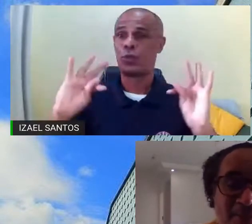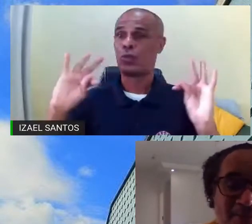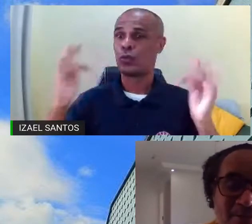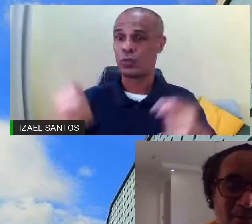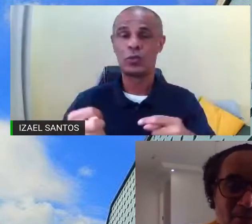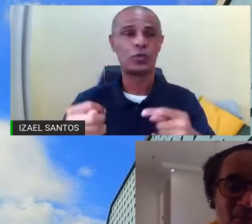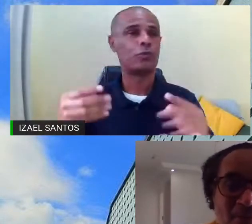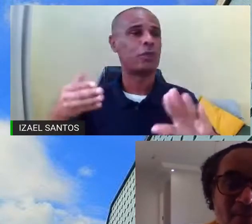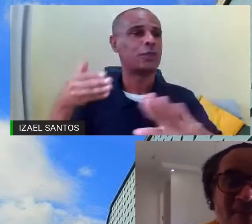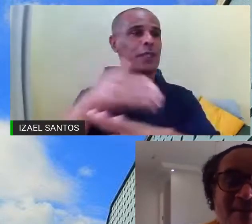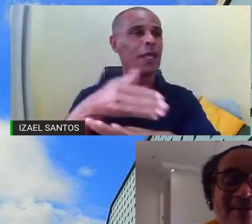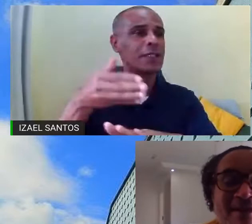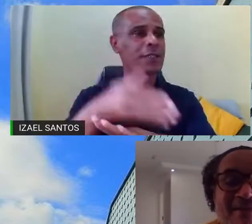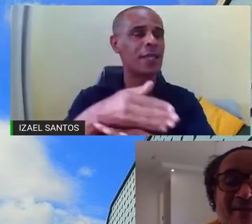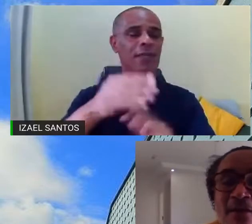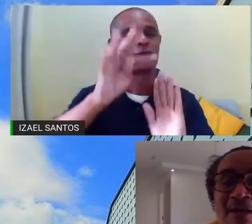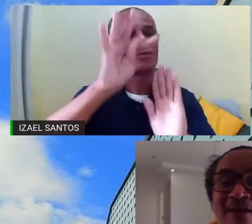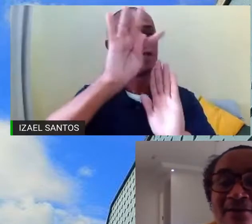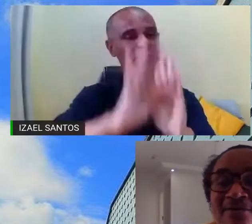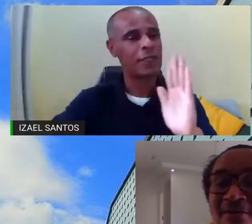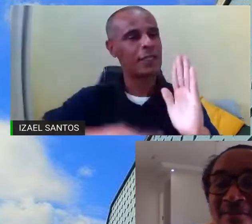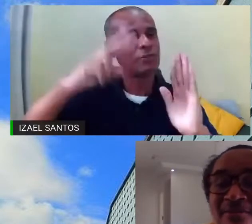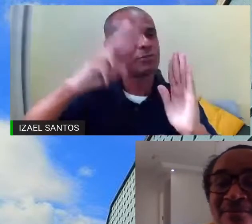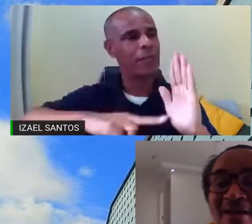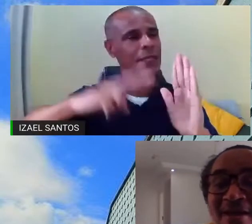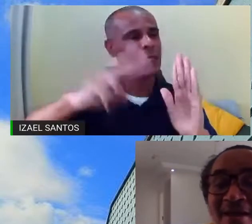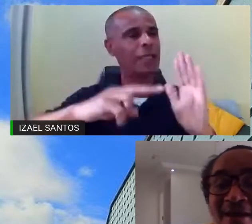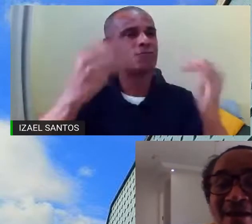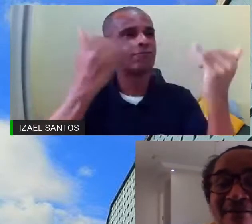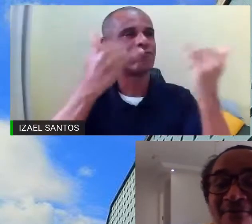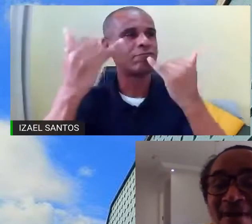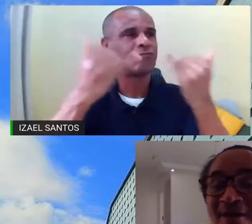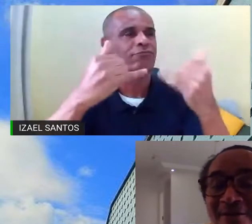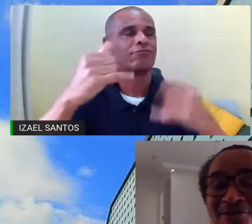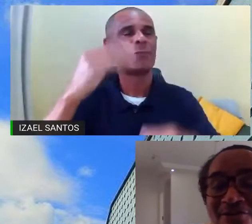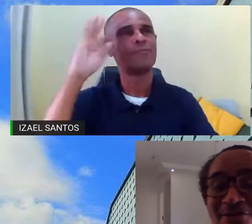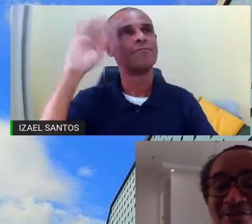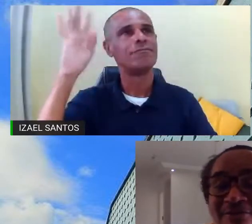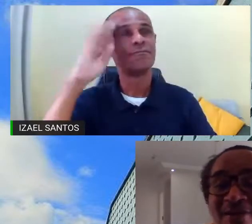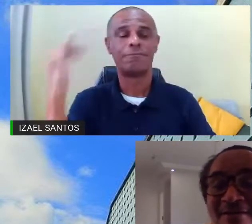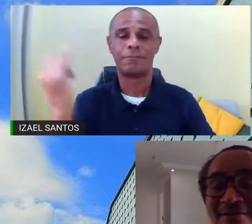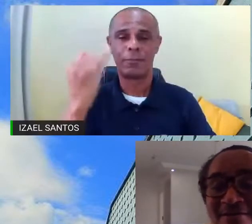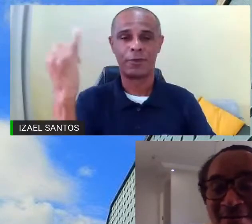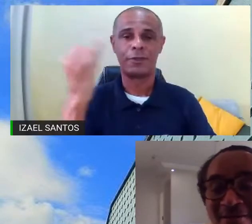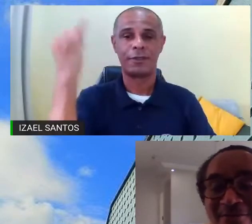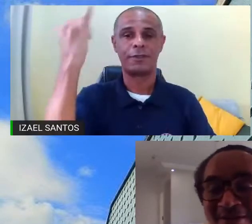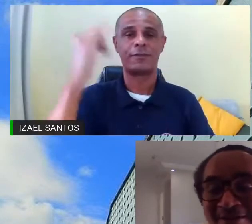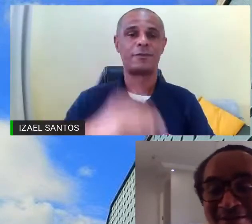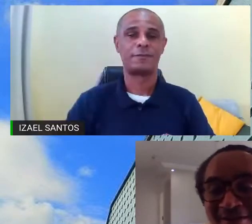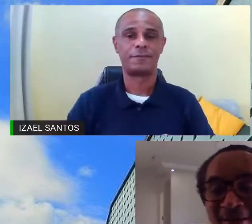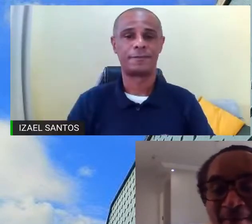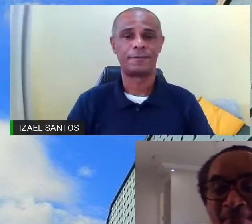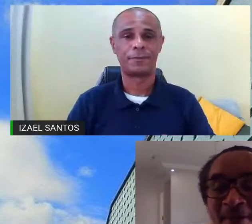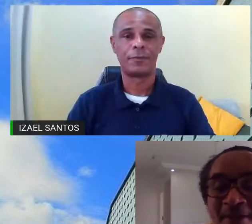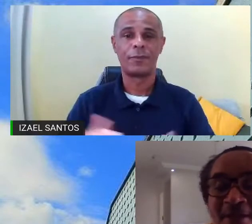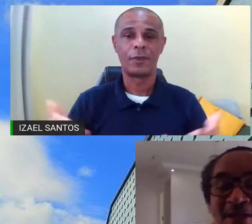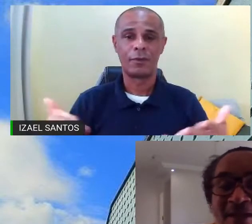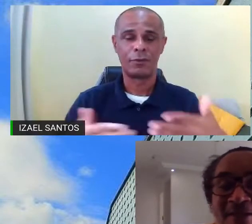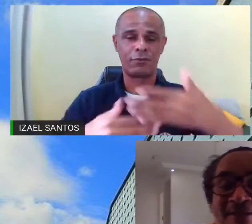que atuam nesse instituto, né? Então, aqui nós temos falas de diversas naturezas,